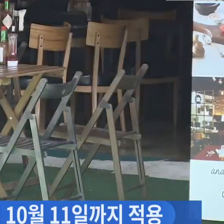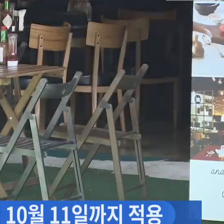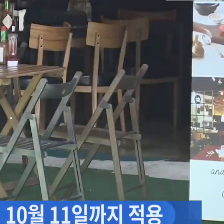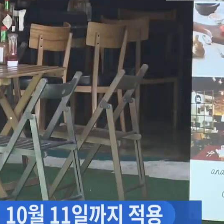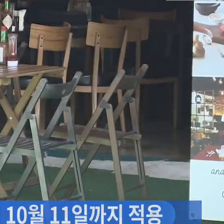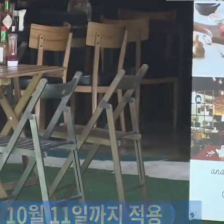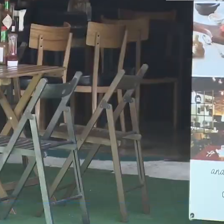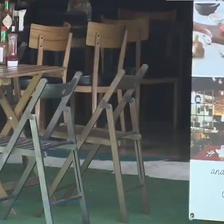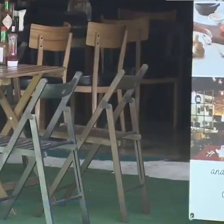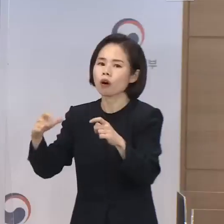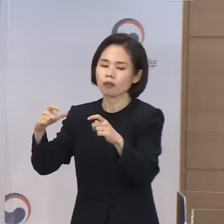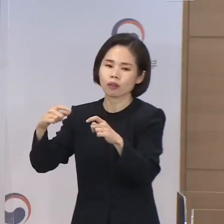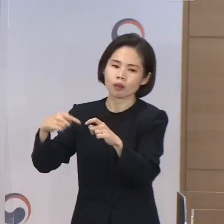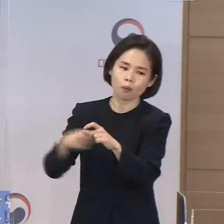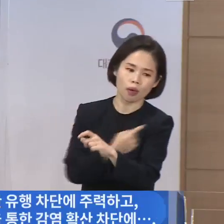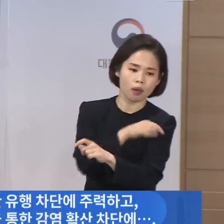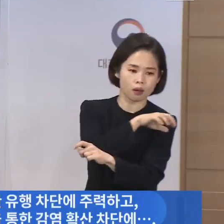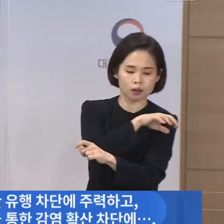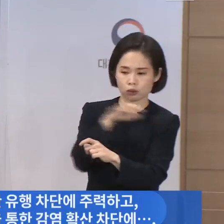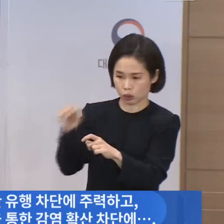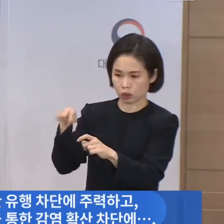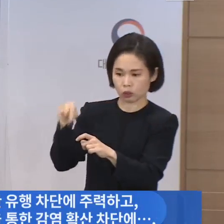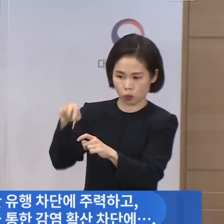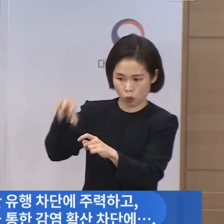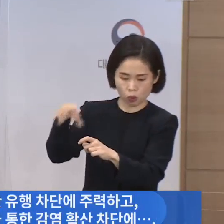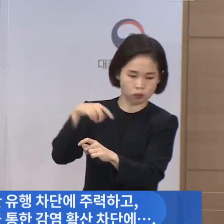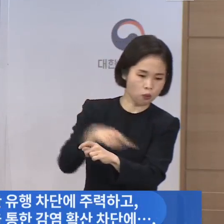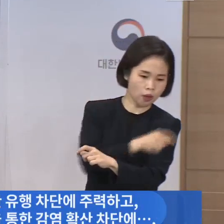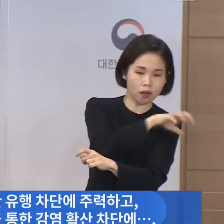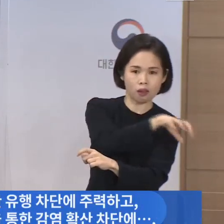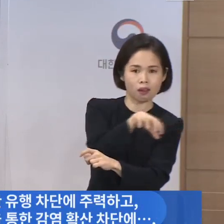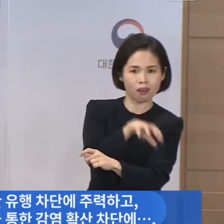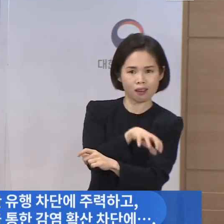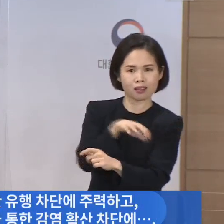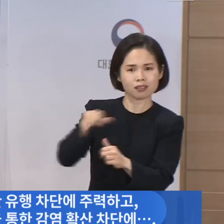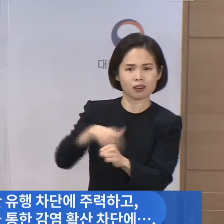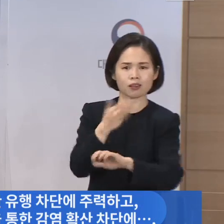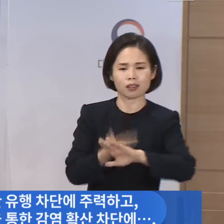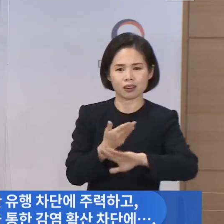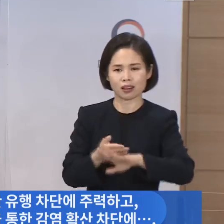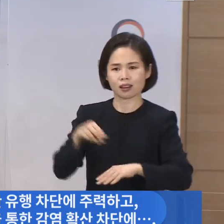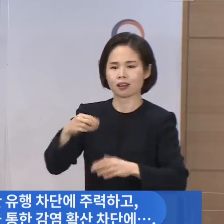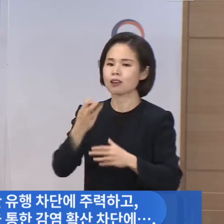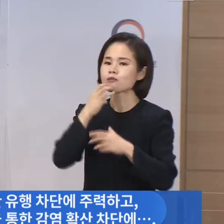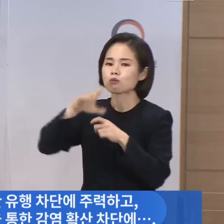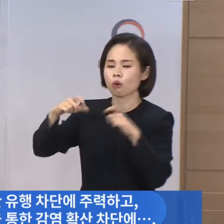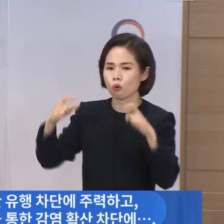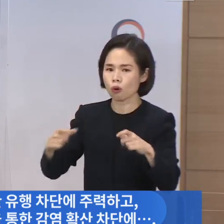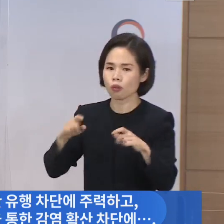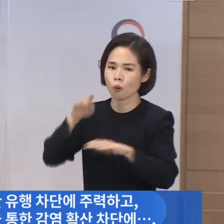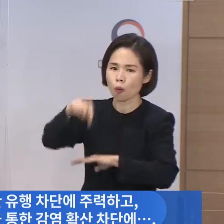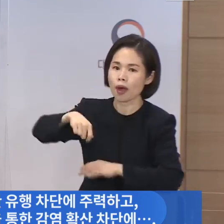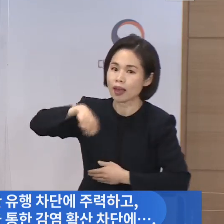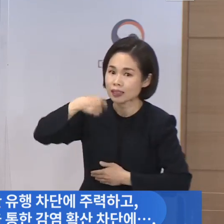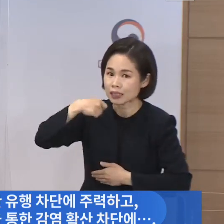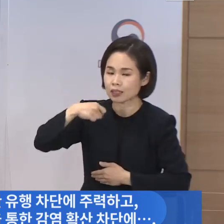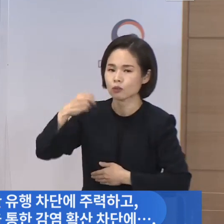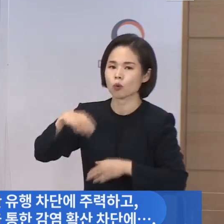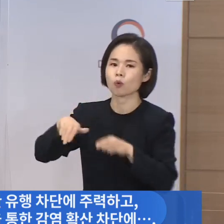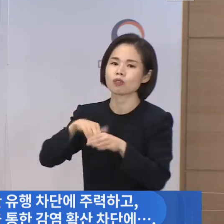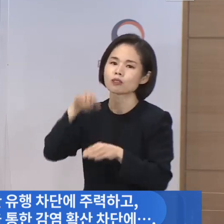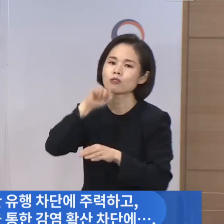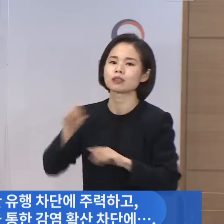2주간 적용됩니다. 수도권의 경우에는 외식과 문화활동에 의한 유행 차단에 좀 주력을 하고